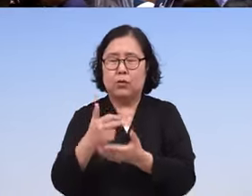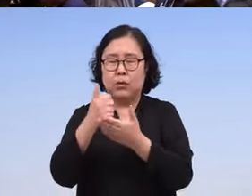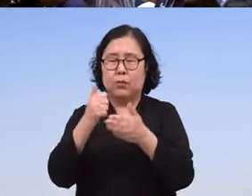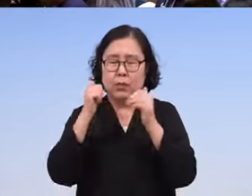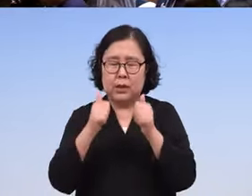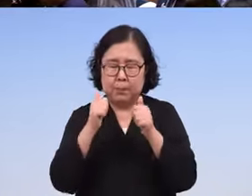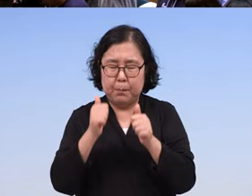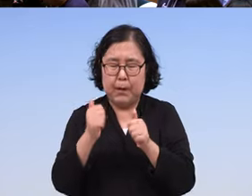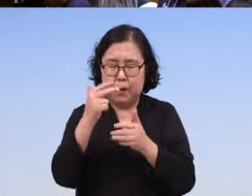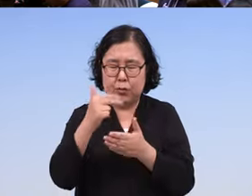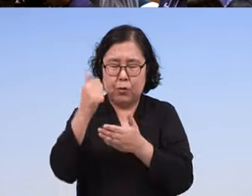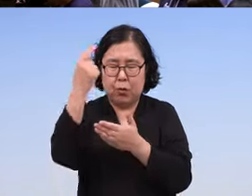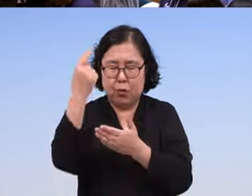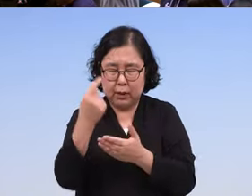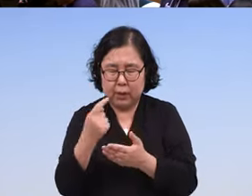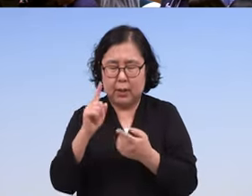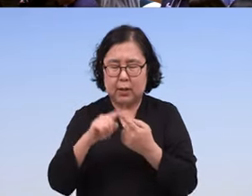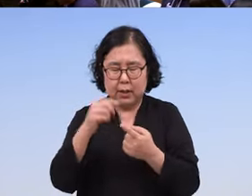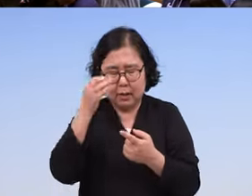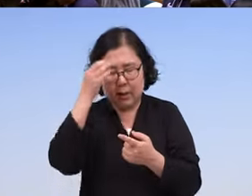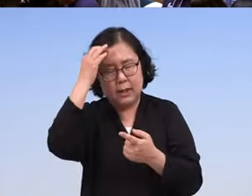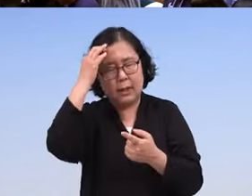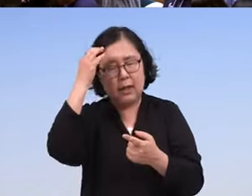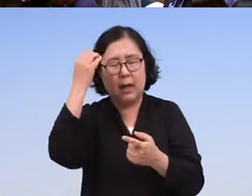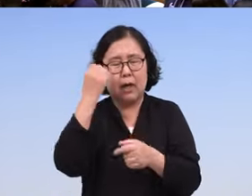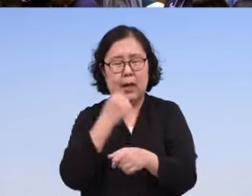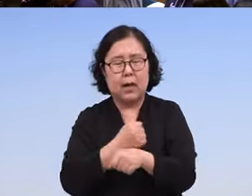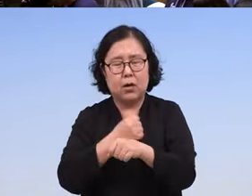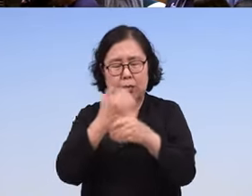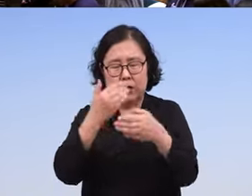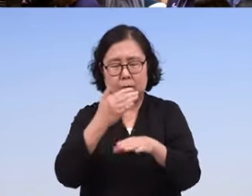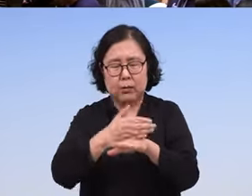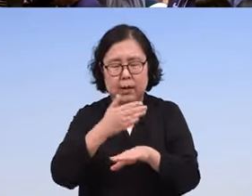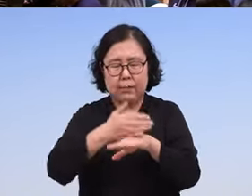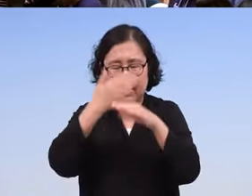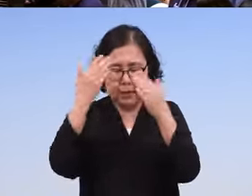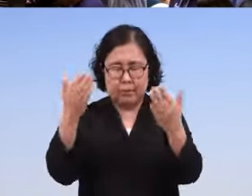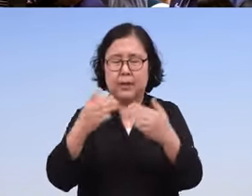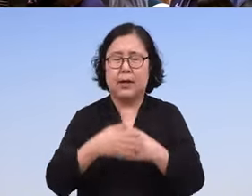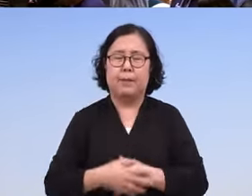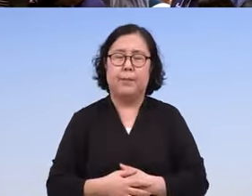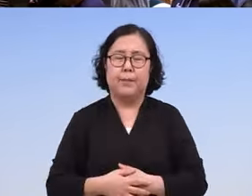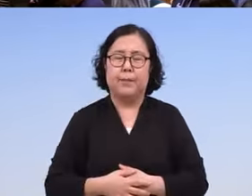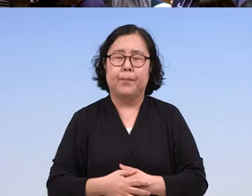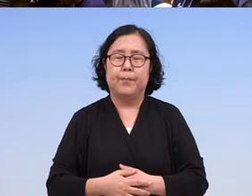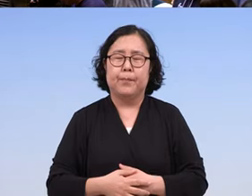바로 심판주로 오신다는 사실을 자각시켜 주시니 감사합니다. 하나님,